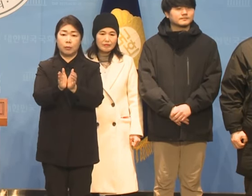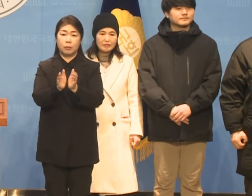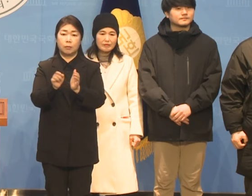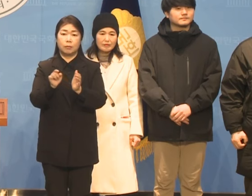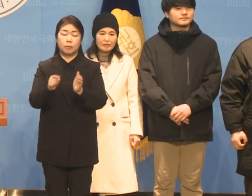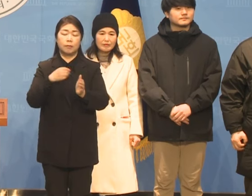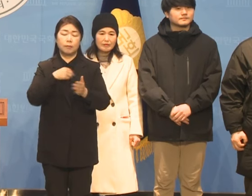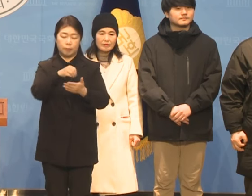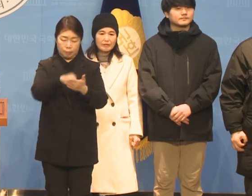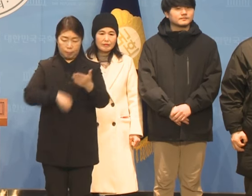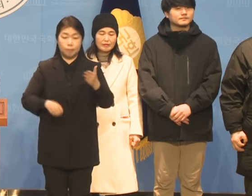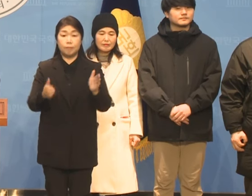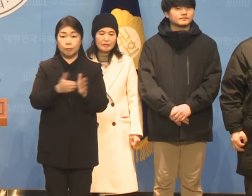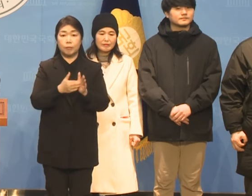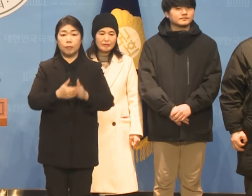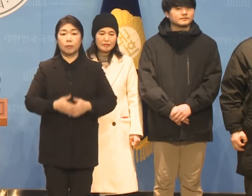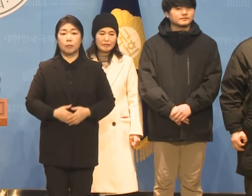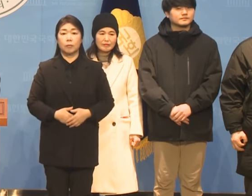떠납니다.